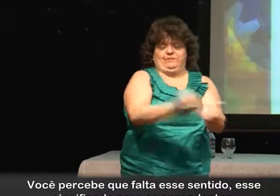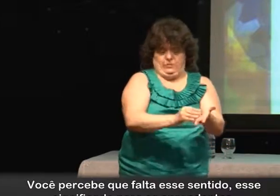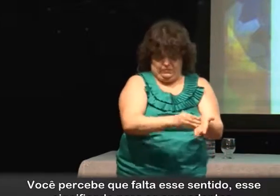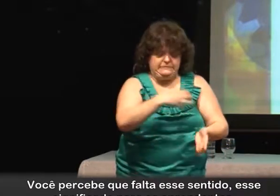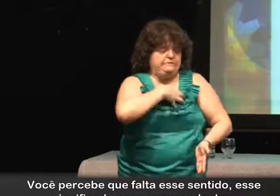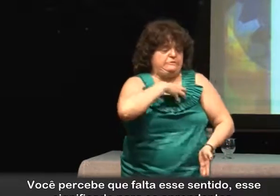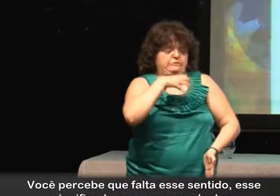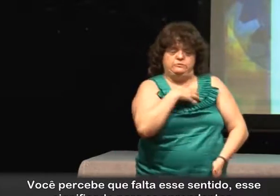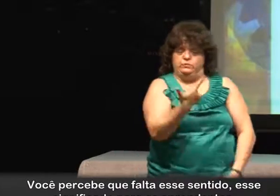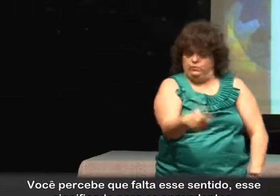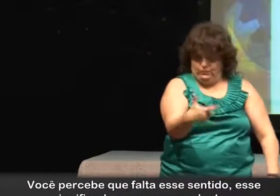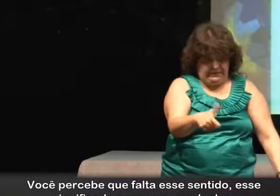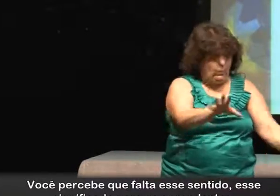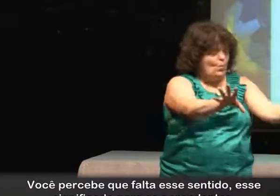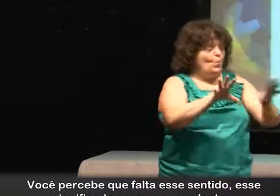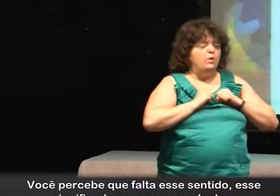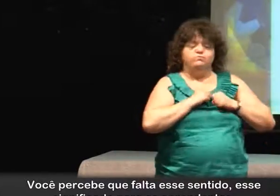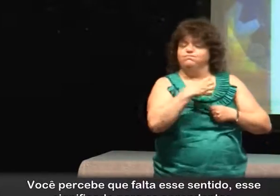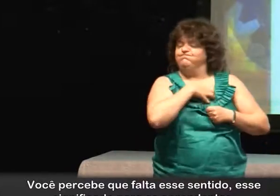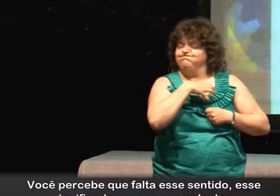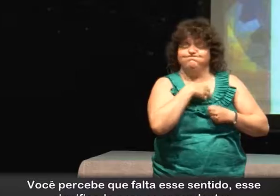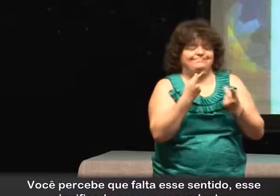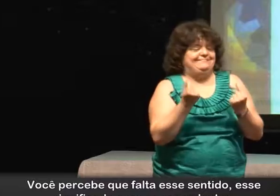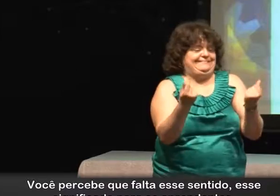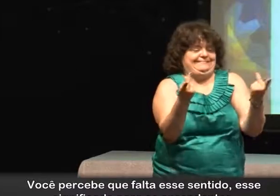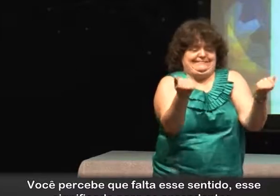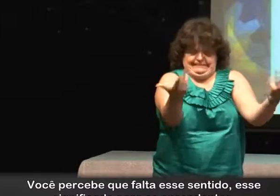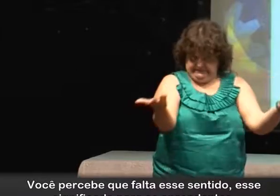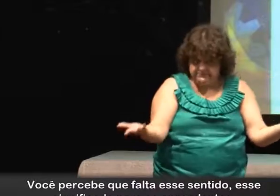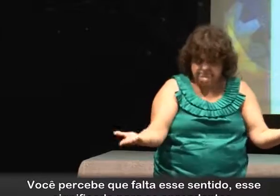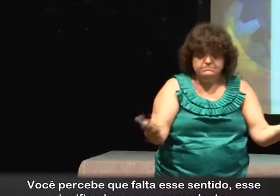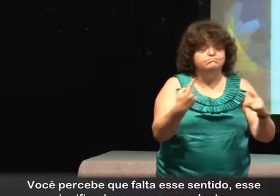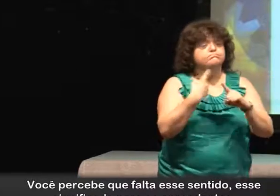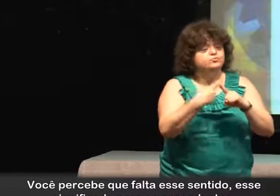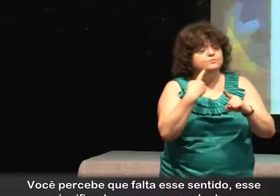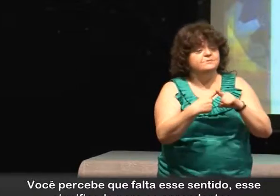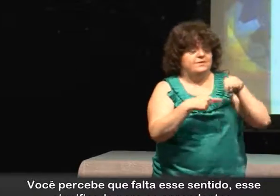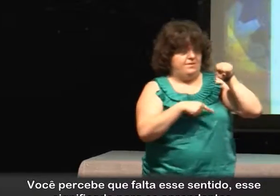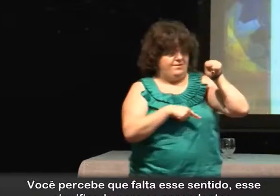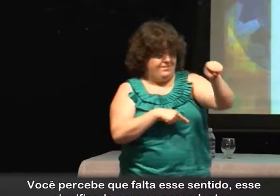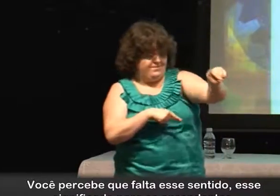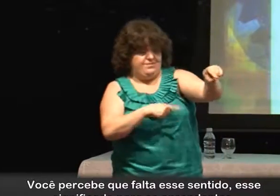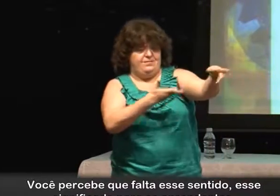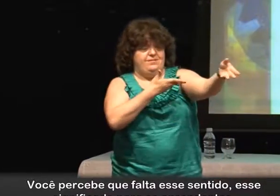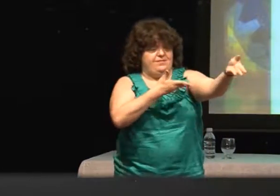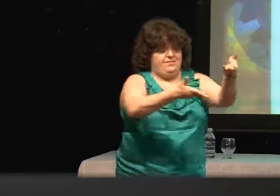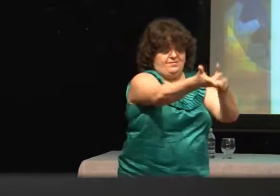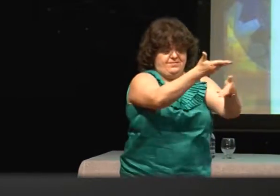Você percebe que falta esse sentido, esse significado para os aprendentes.